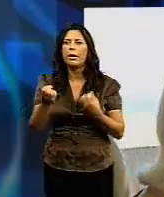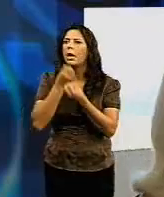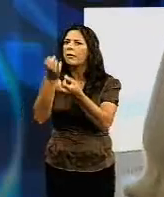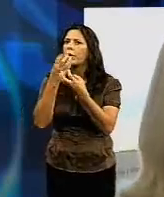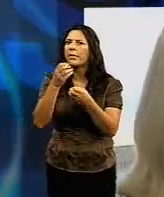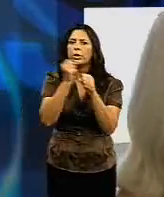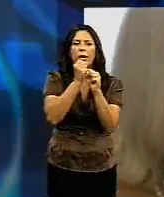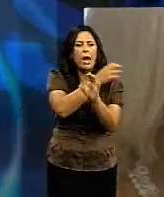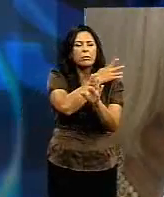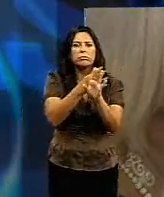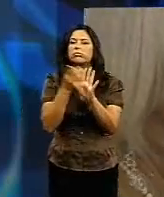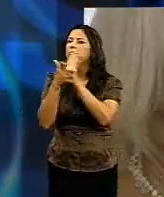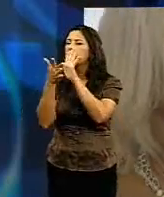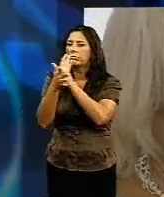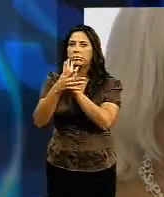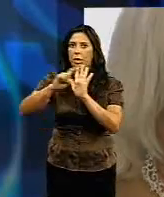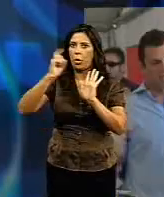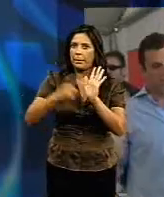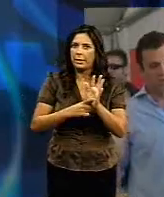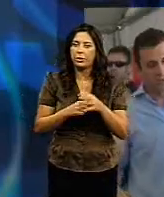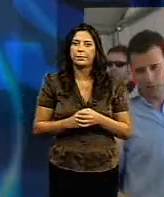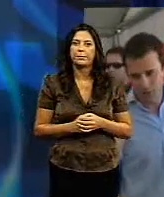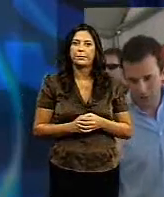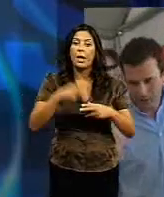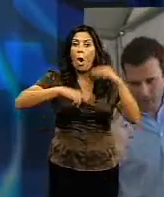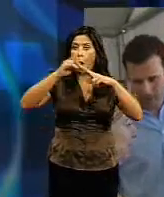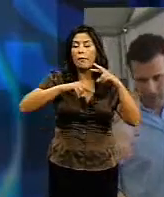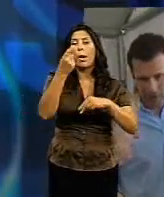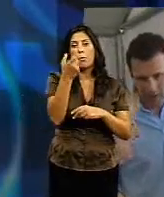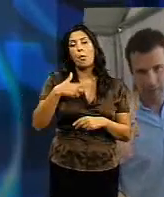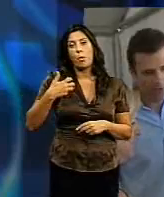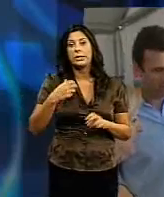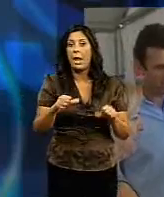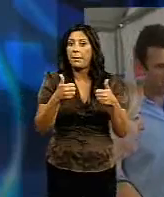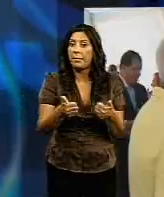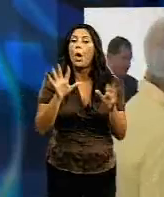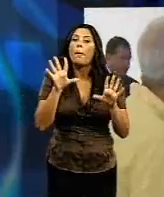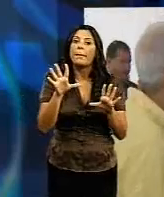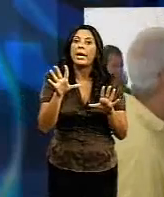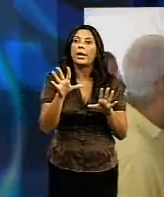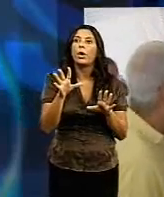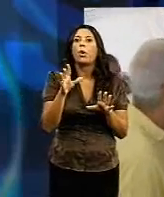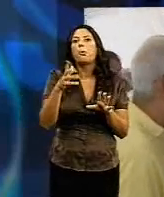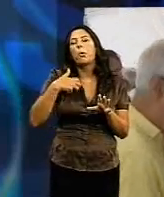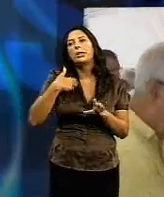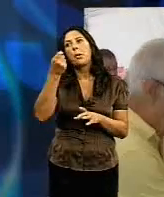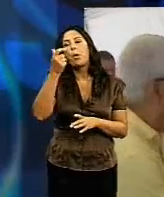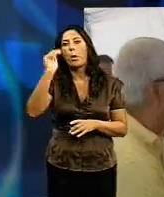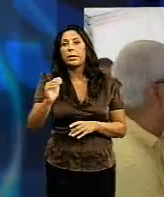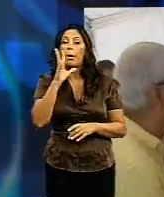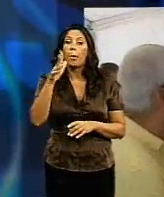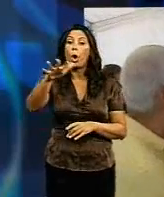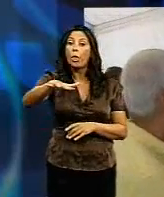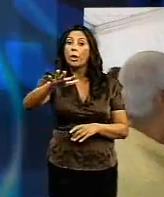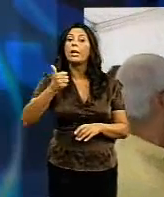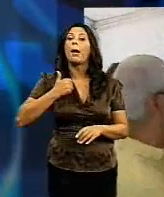de los trabajos. La actuación, aunque supondrá algunas molestias, puede suponer también menor complicación al realizarse en una zona donde no